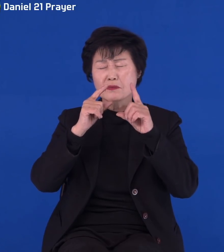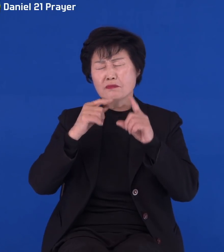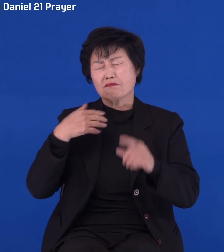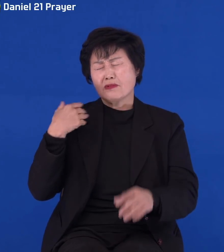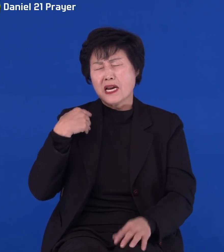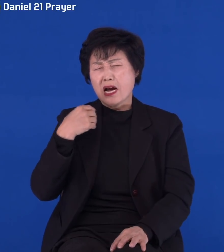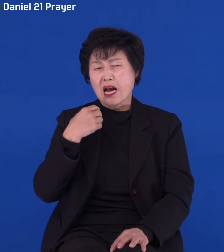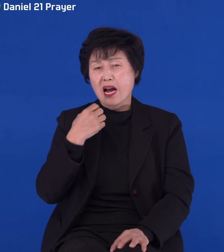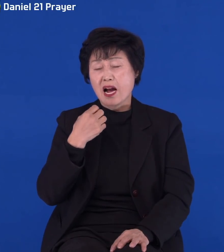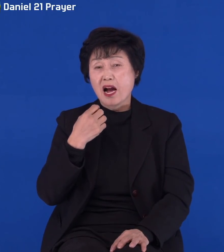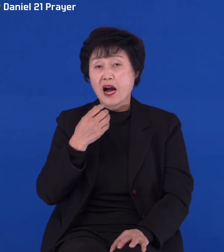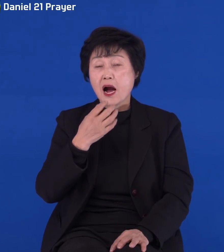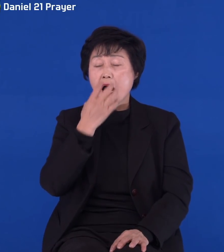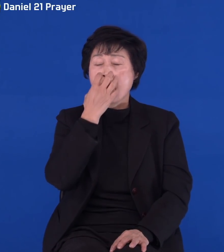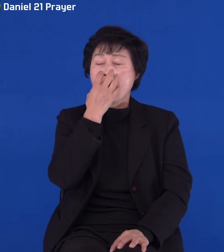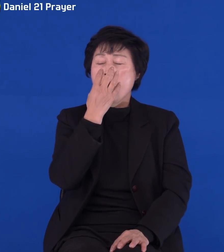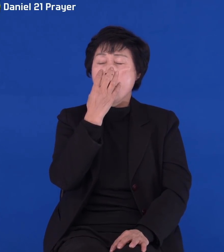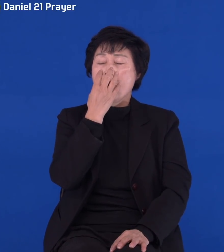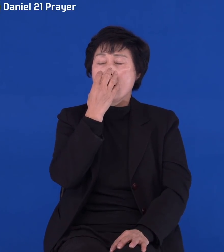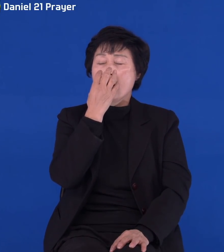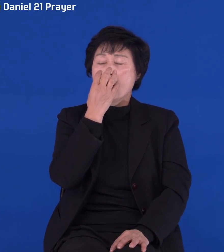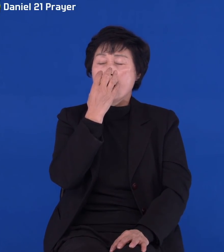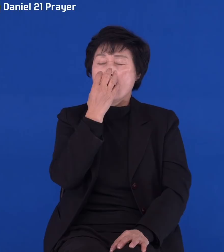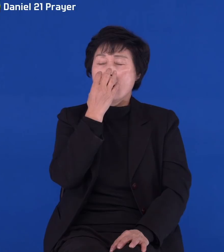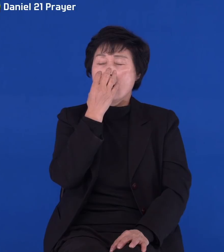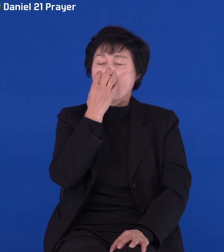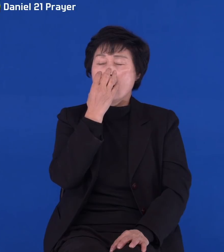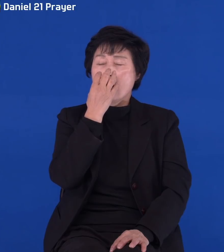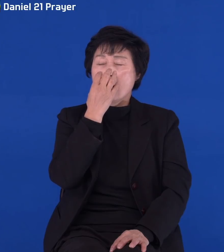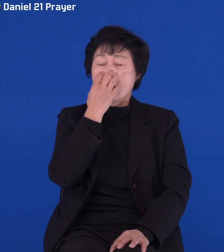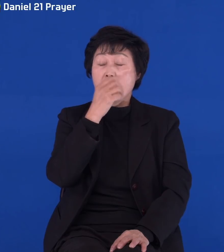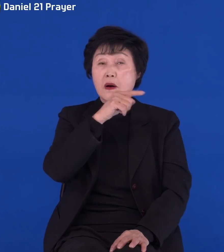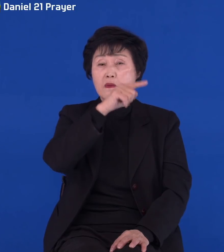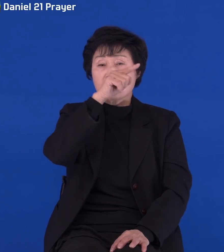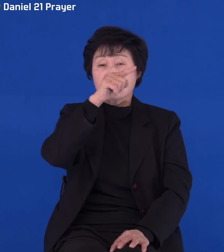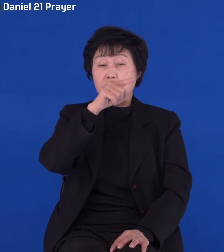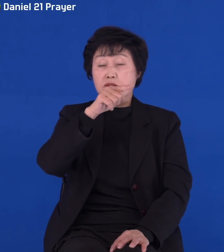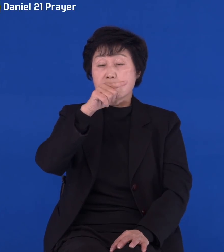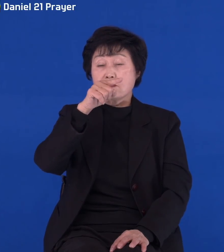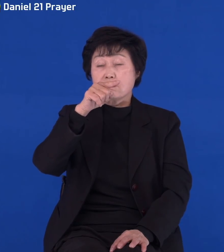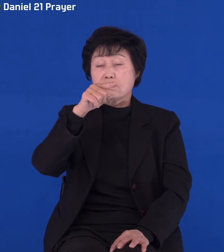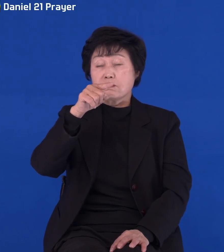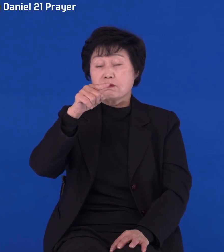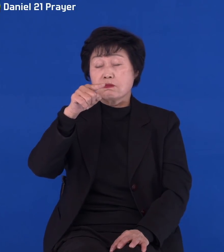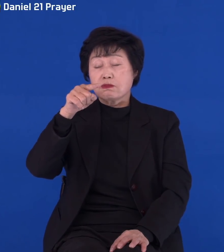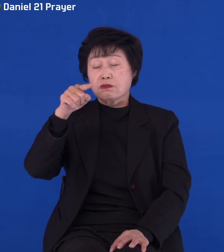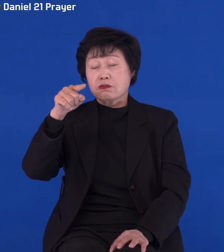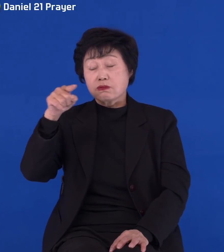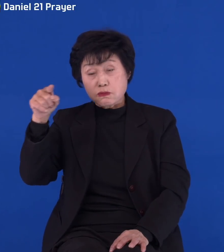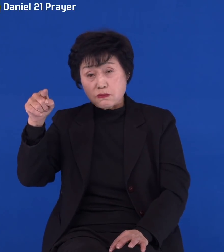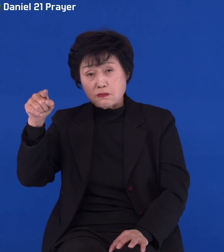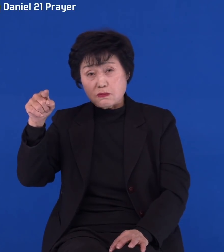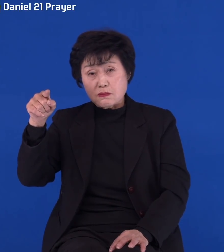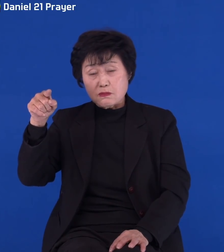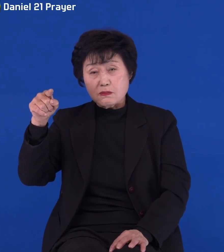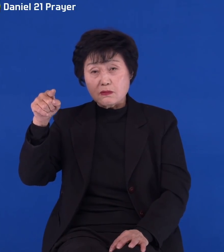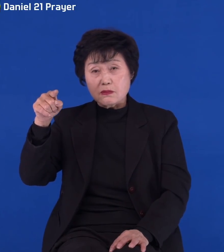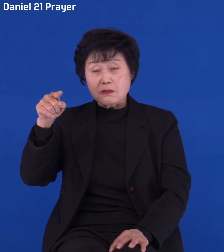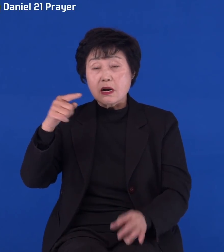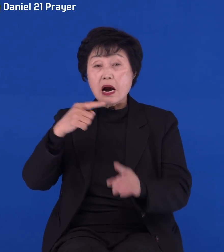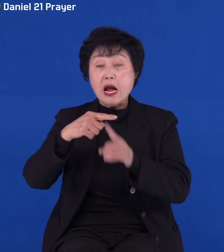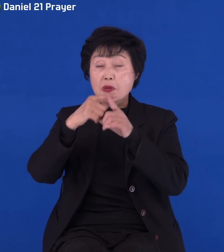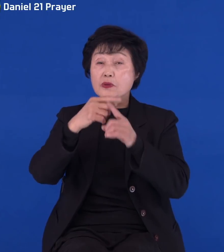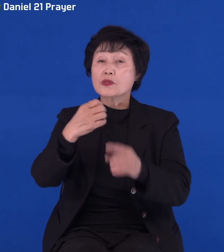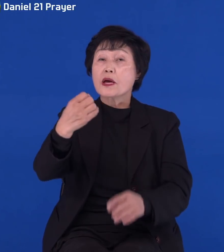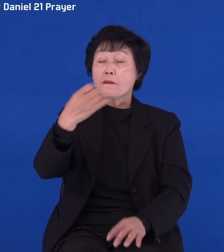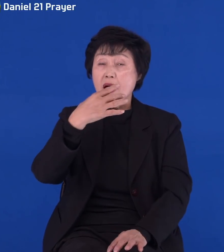있는데 1시간이 지나니까 뚜 소리와 함께 간호사의 소리가 들렸어요. 지현웅 군은 법적으로